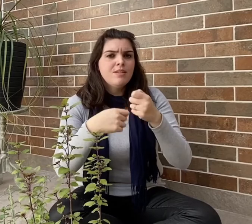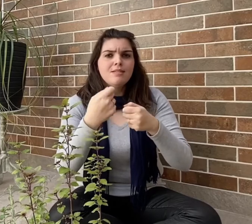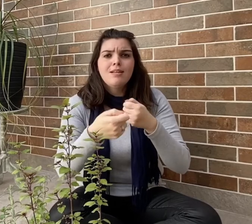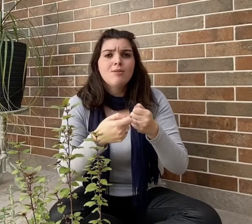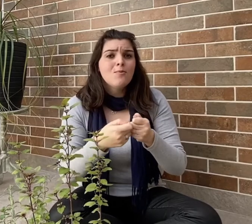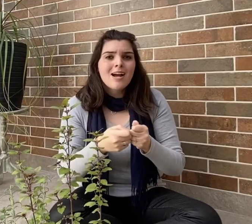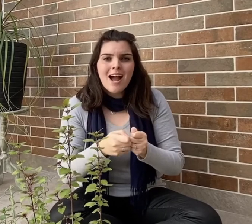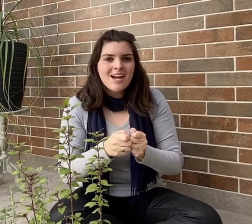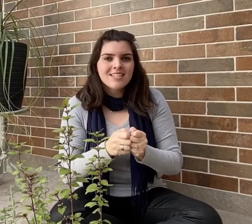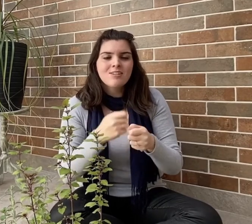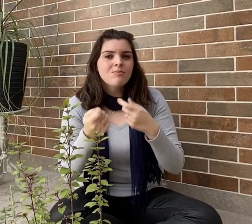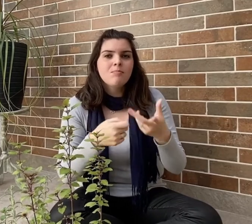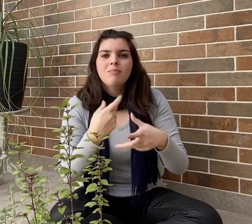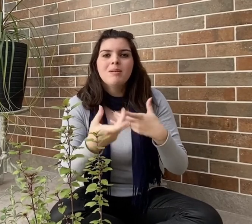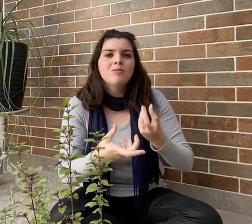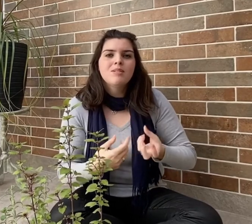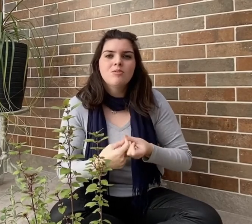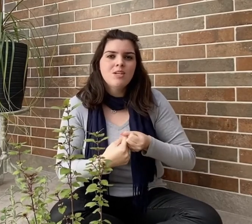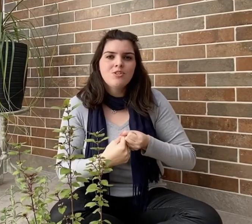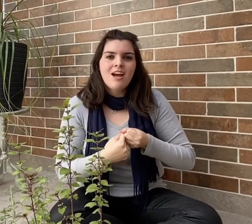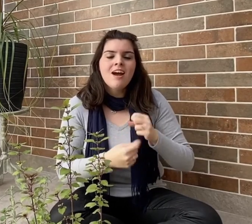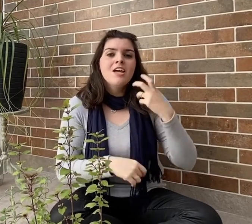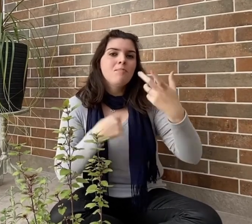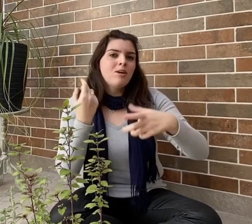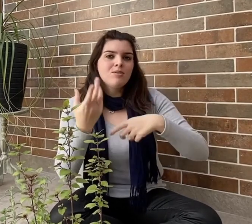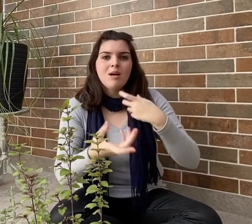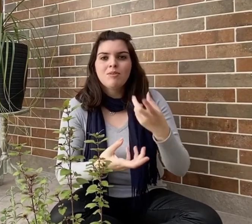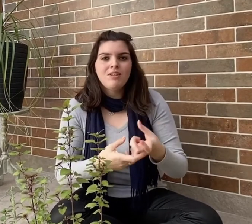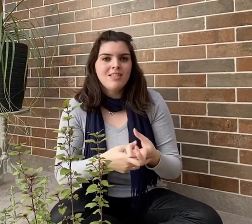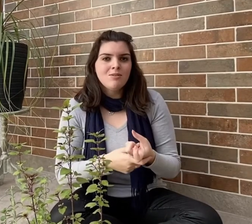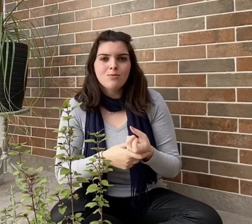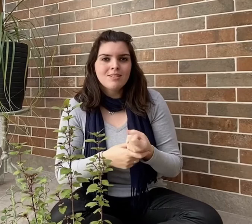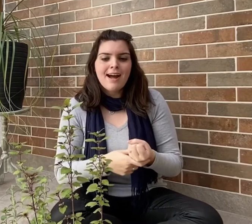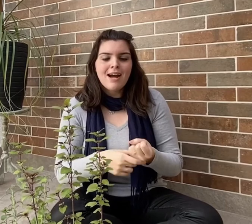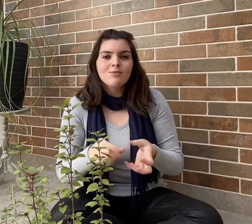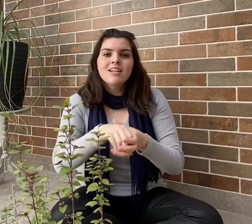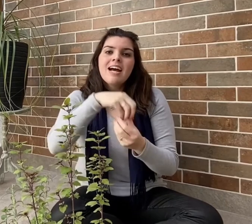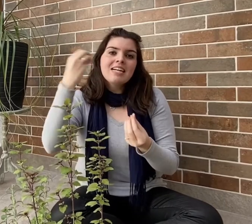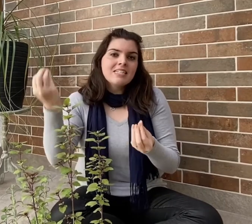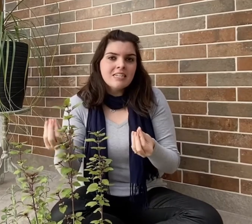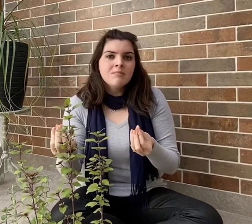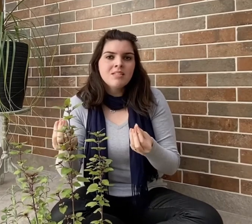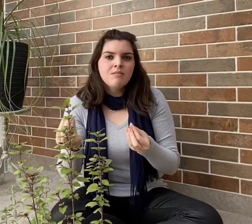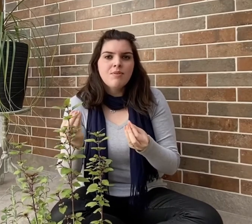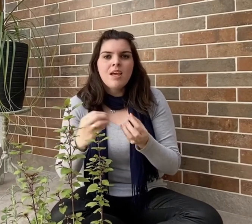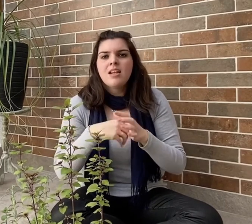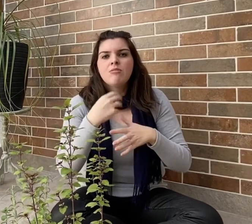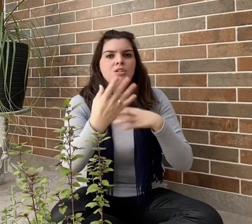oferecer ele com a casca, não tem problema, não preciso retirar. Eu posso reaproveitar os talos, as ramas que vêm, né, utilizar